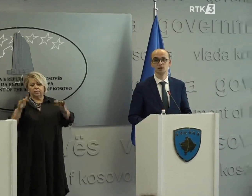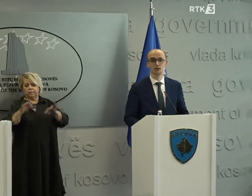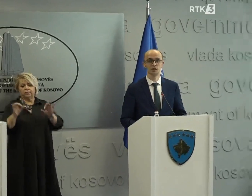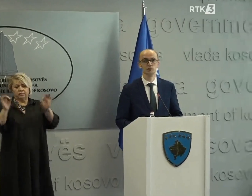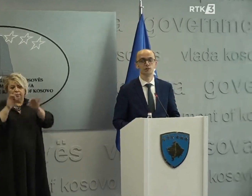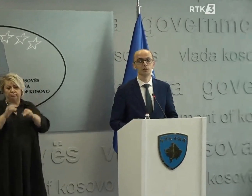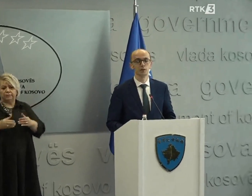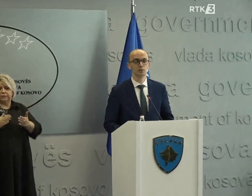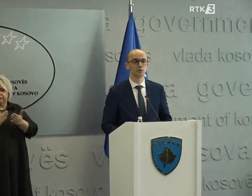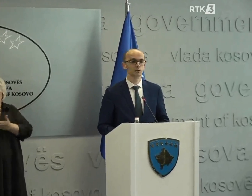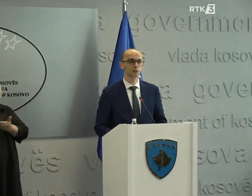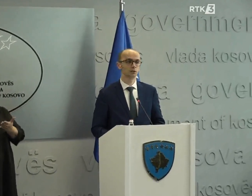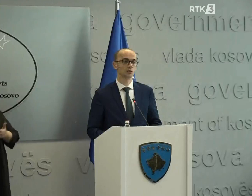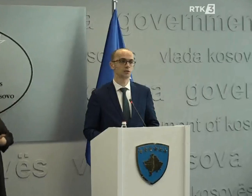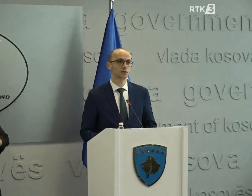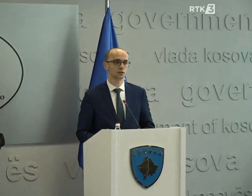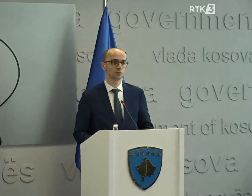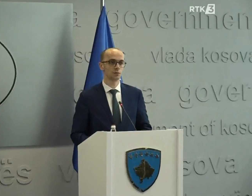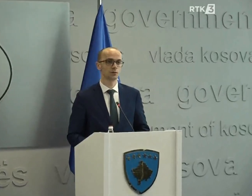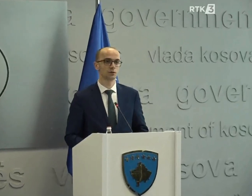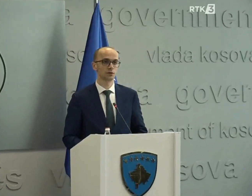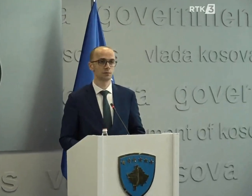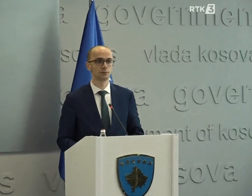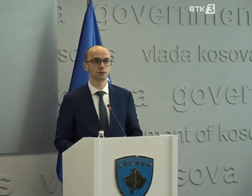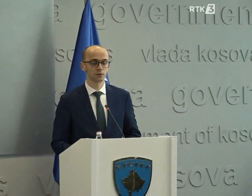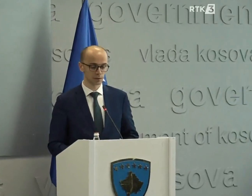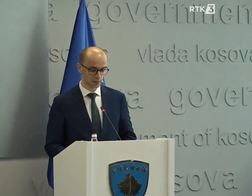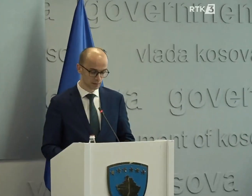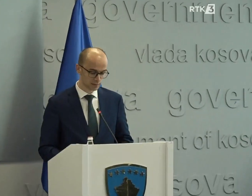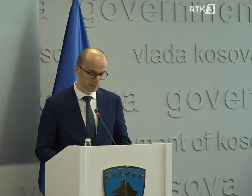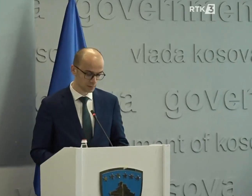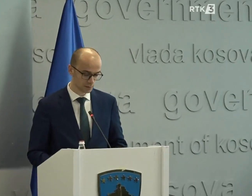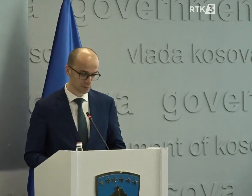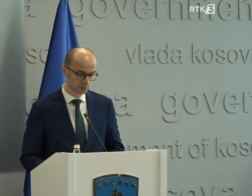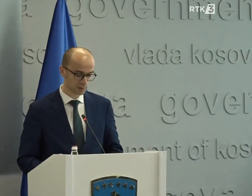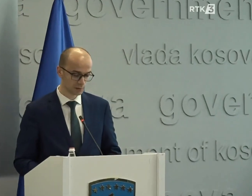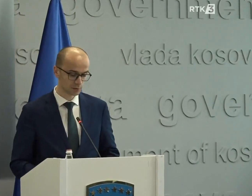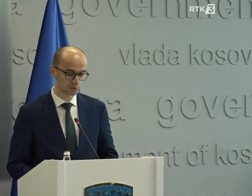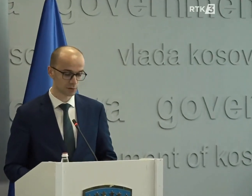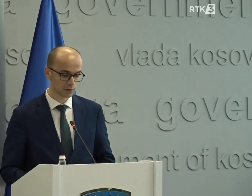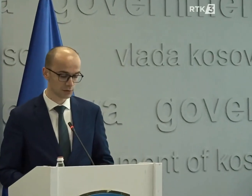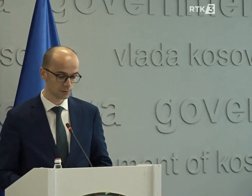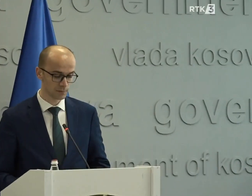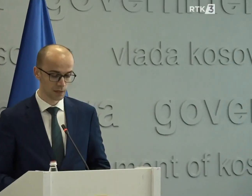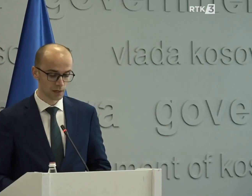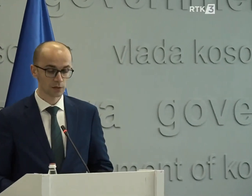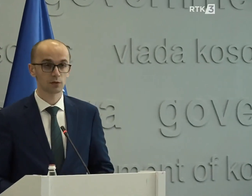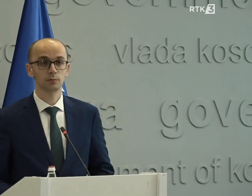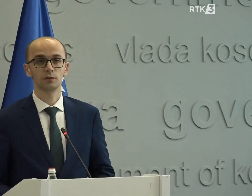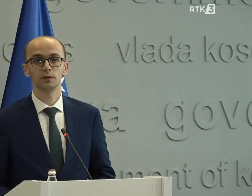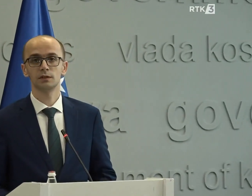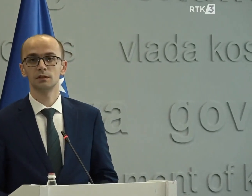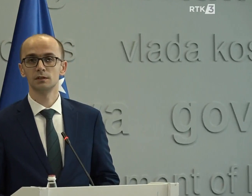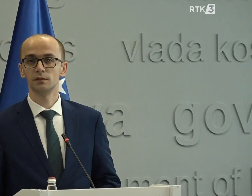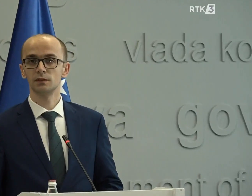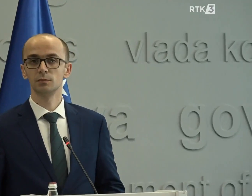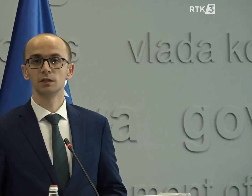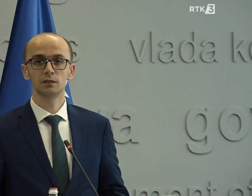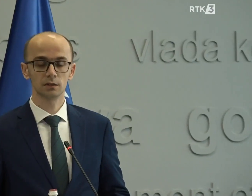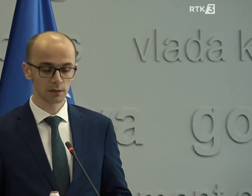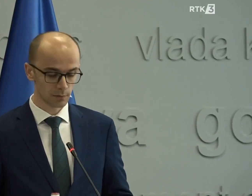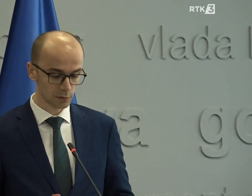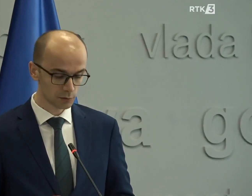aq të qasshëm, por kjo sigurisht ka qenë gjithmonë në shërbim të një antarësimi sa më shpejt të më të suksesshëm. Sot përveç se si